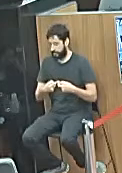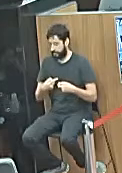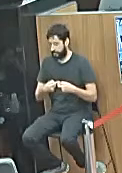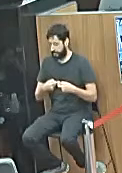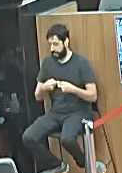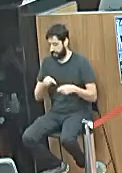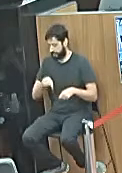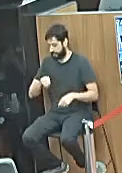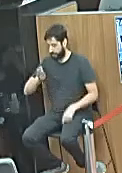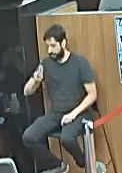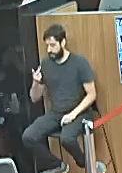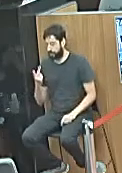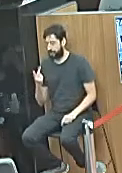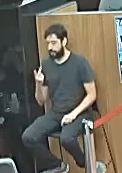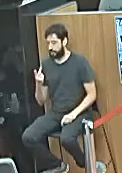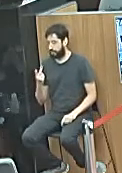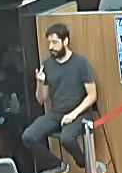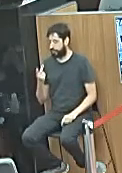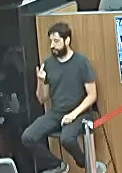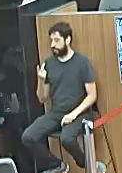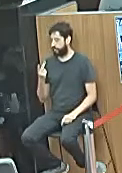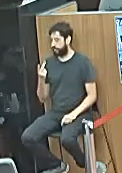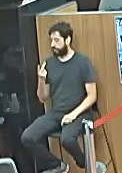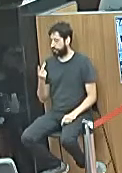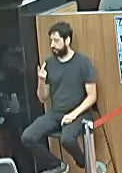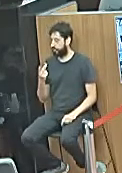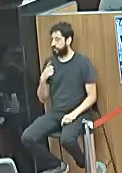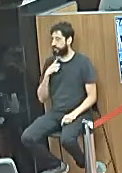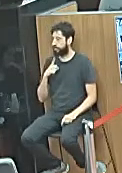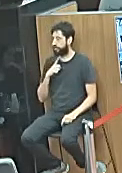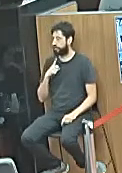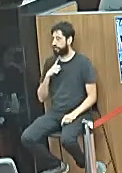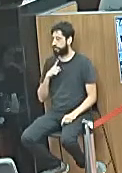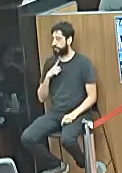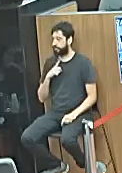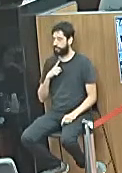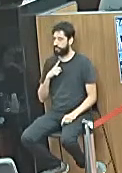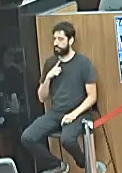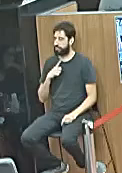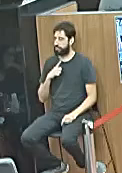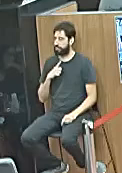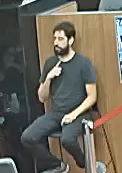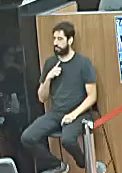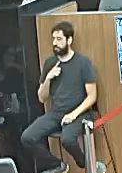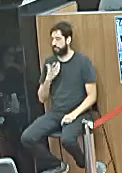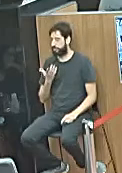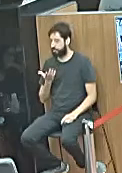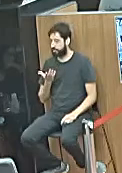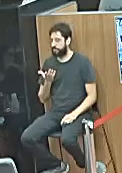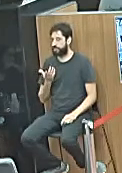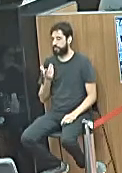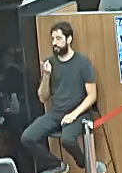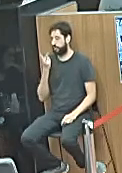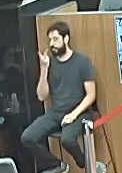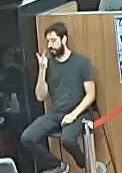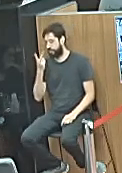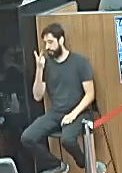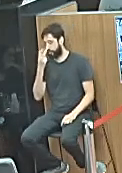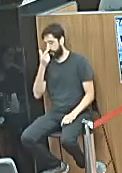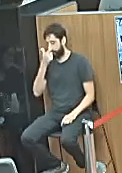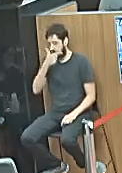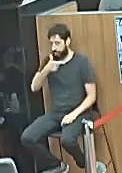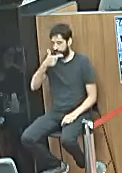belo horizonte houve a participar a ouvir 214